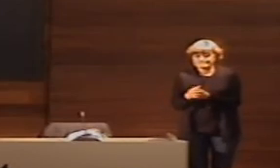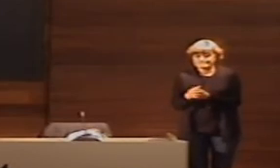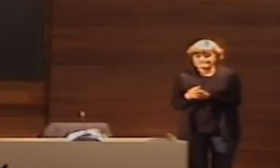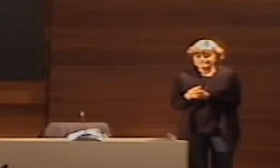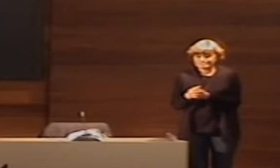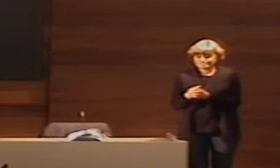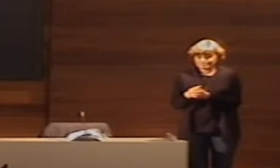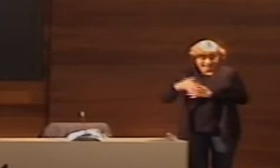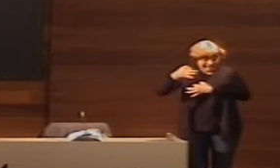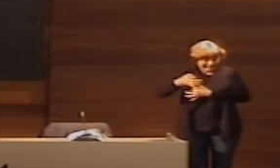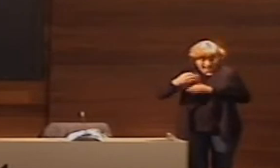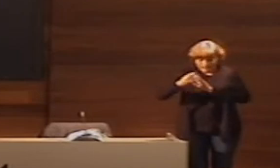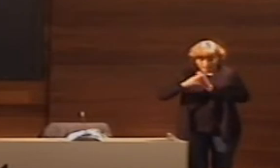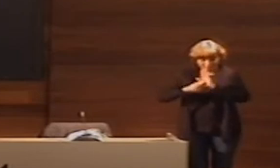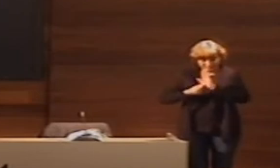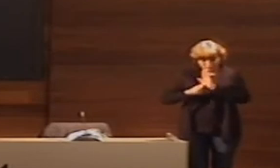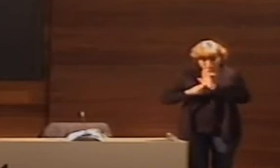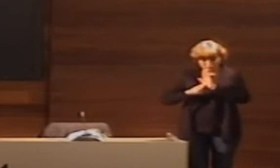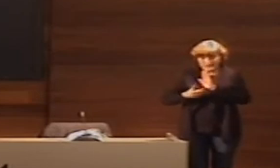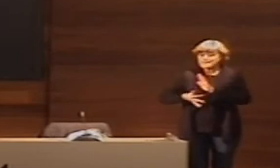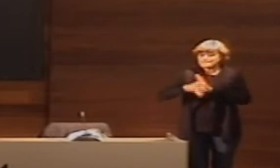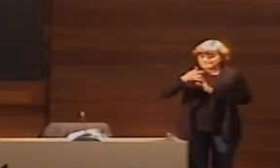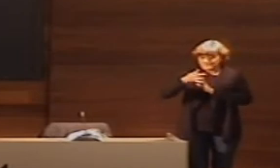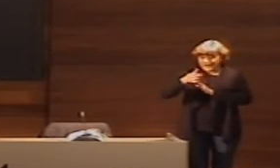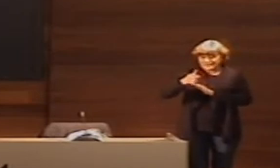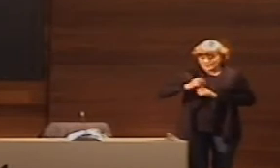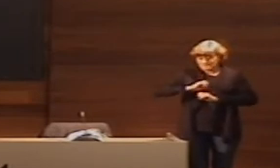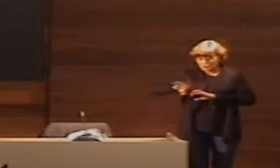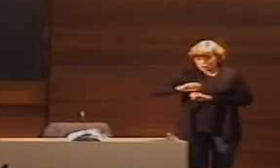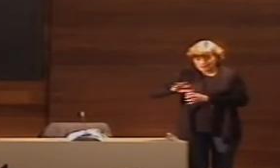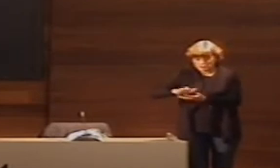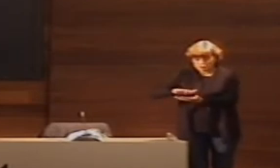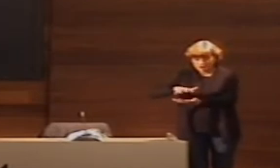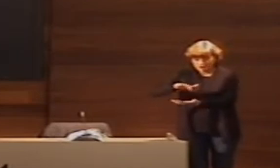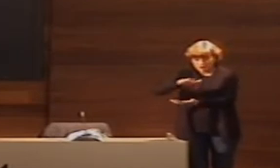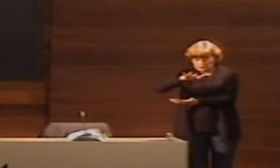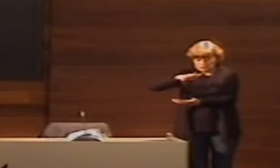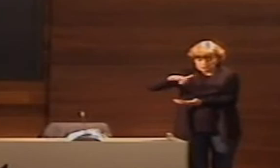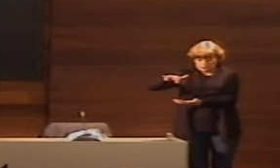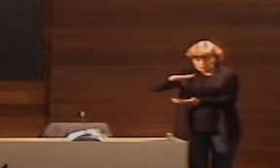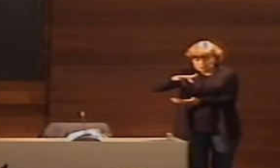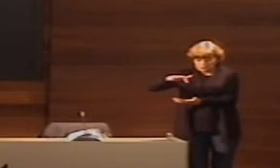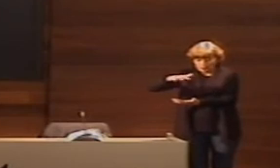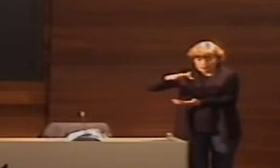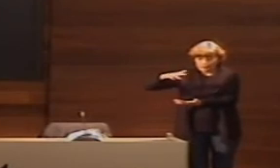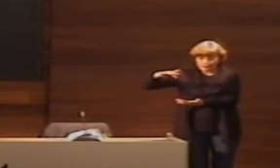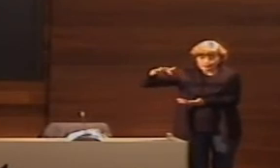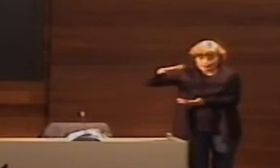un hecho es la gran merma que se da de agua evaporada, ¿no? Típicamente también 20-30% de lo que entra, ¿no?